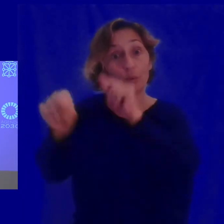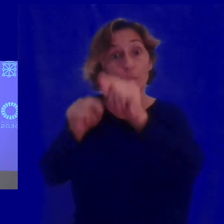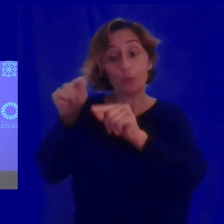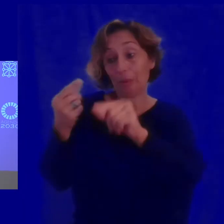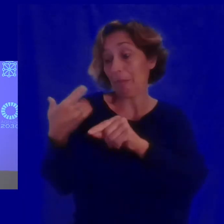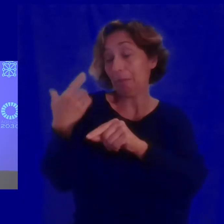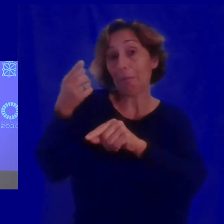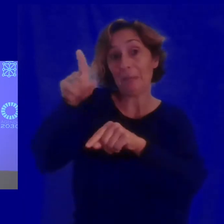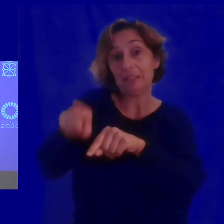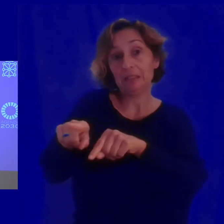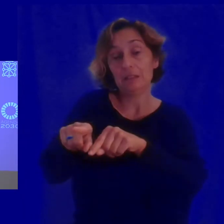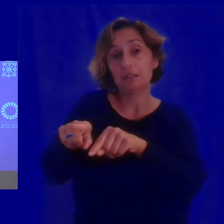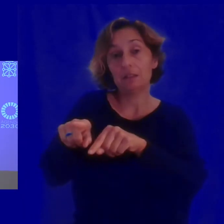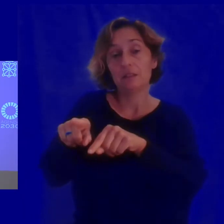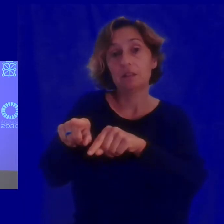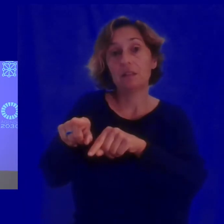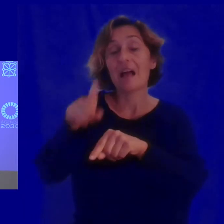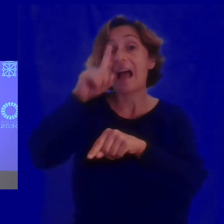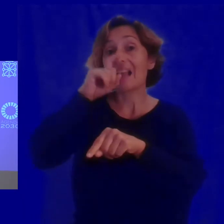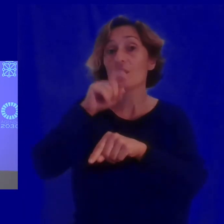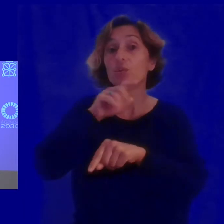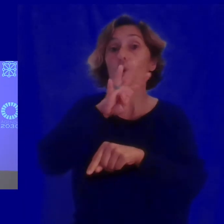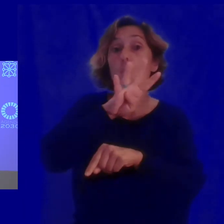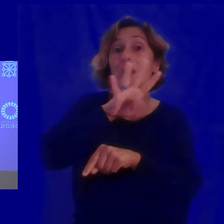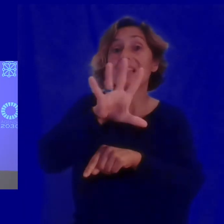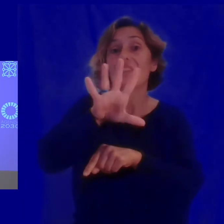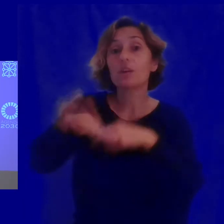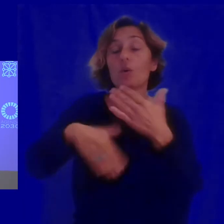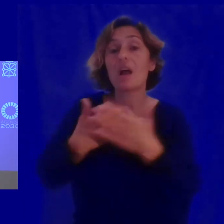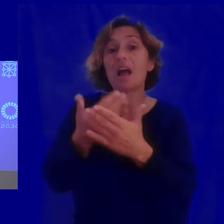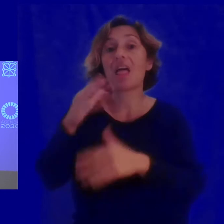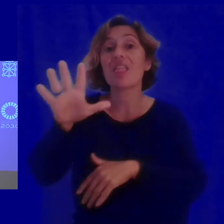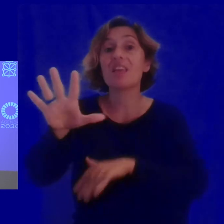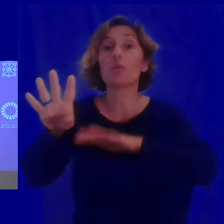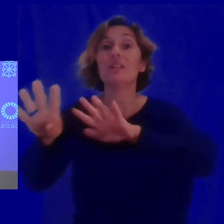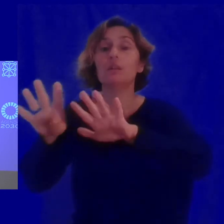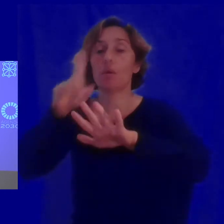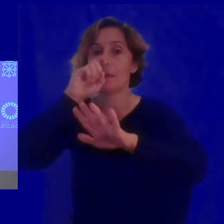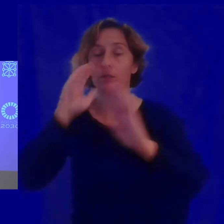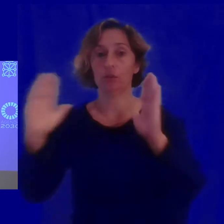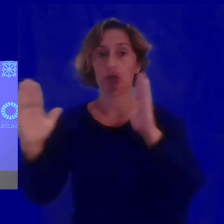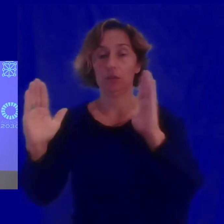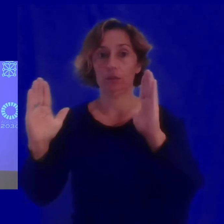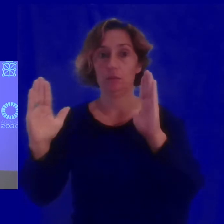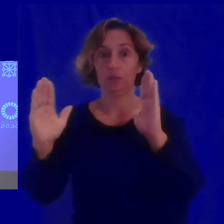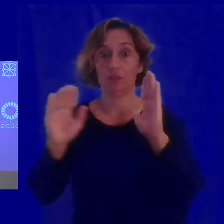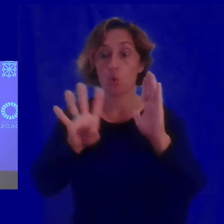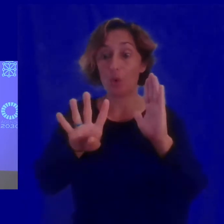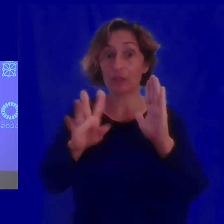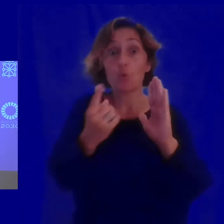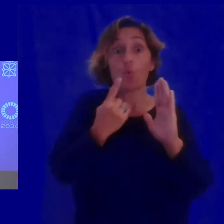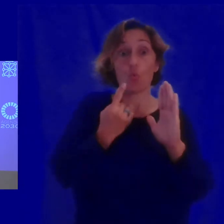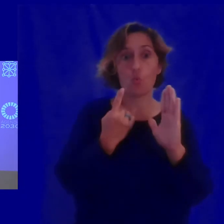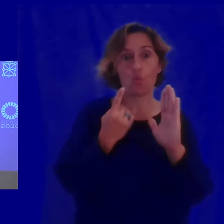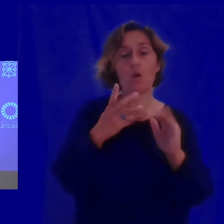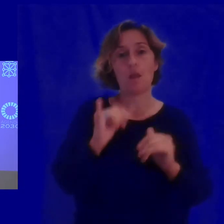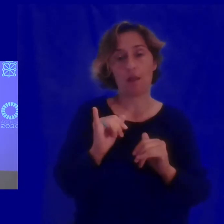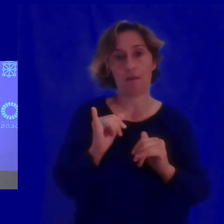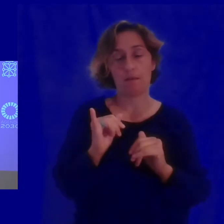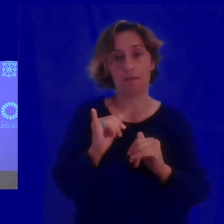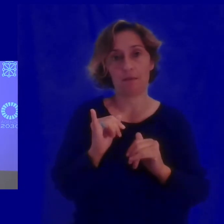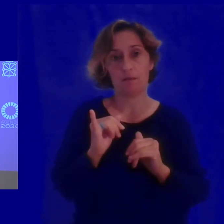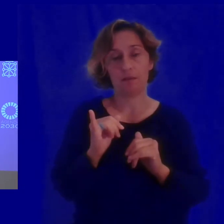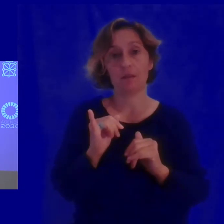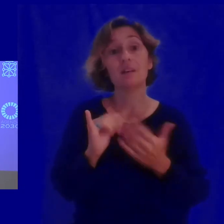último mes es el de 45 a 59 años, 1 de cada 4, mientras que crece el peso